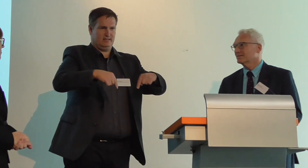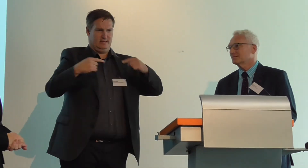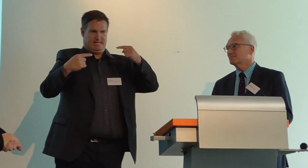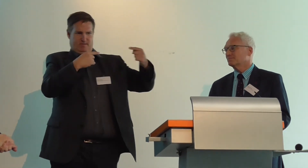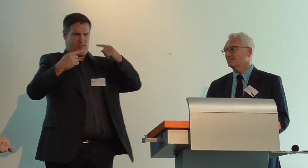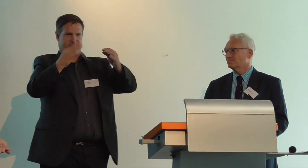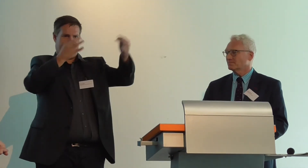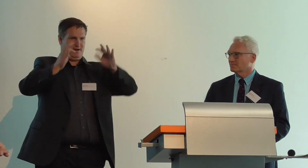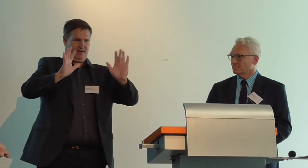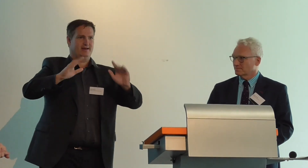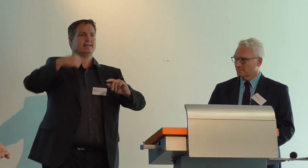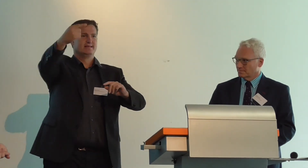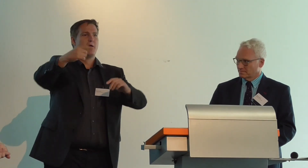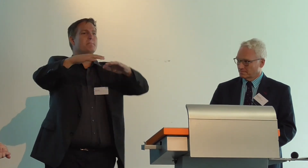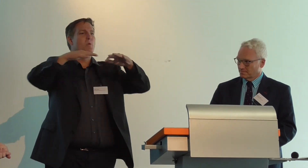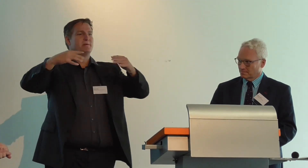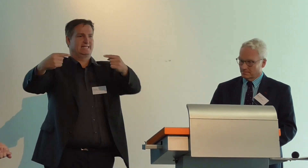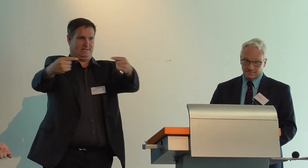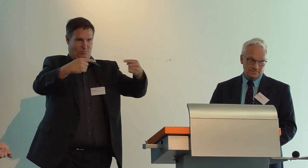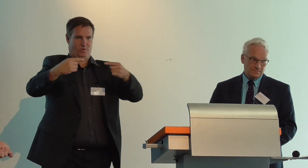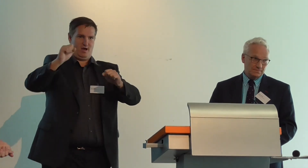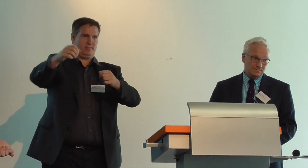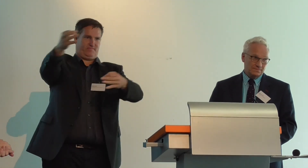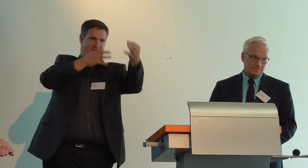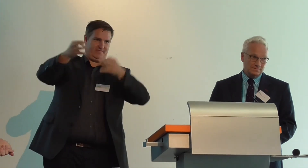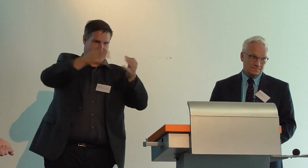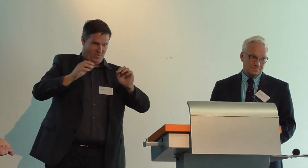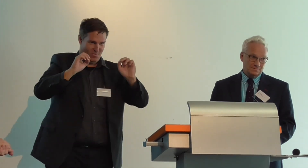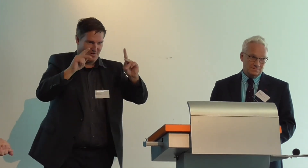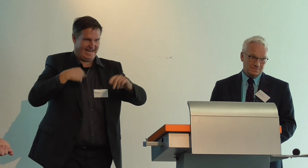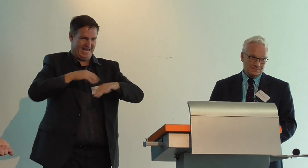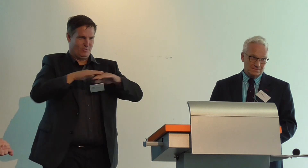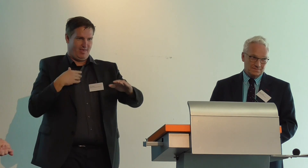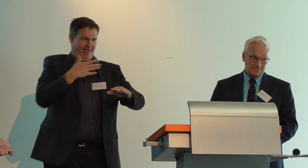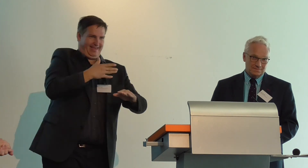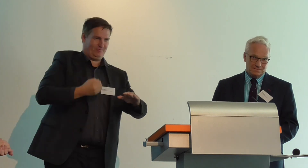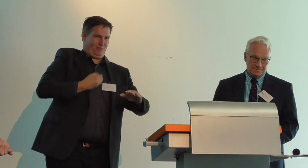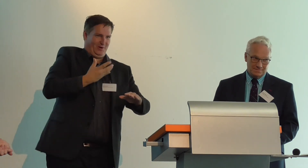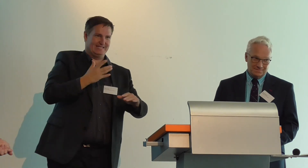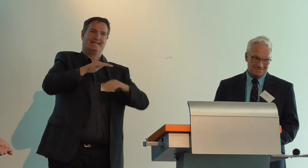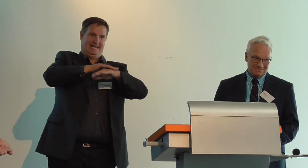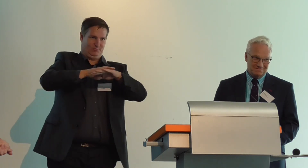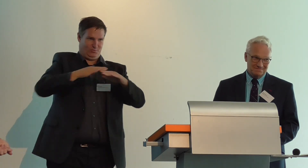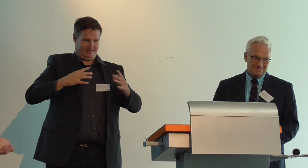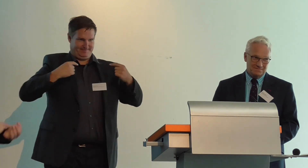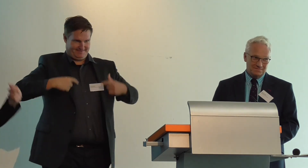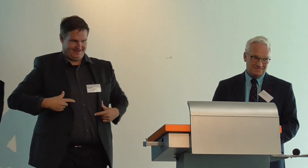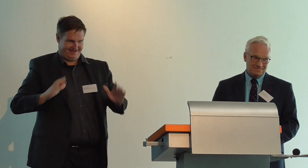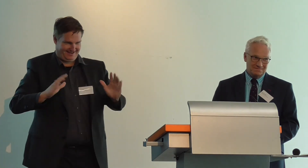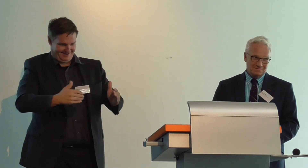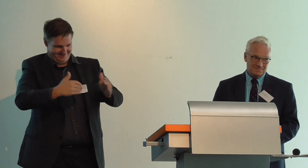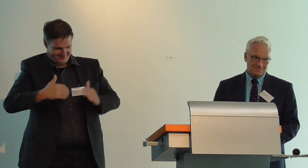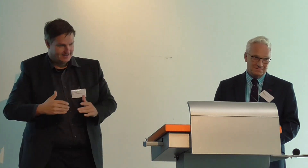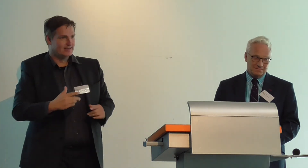Vielen Dank für die Erklärung. Jetzt haben wir im Moment keine Zeit für Diskussionen oder Fragen. Entschuldigung, dass ich hier